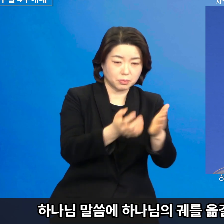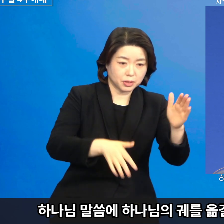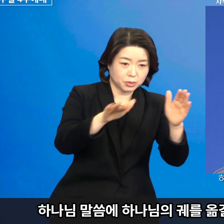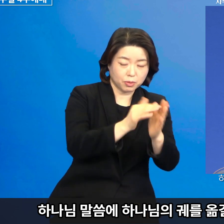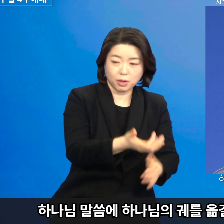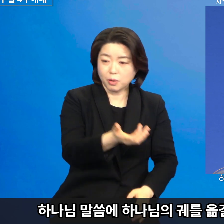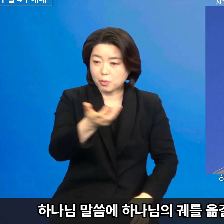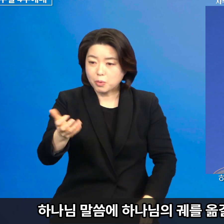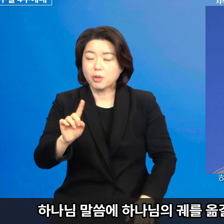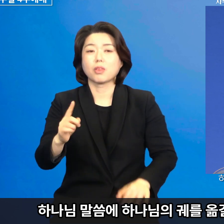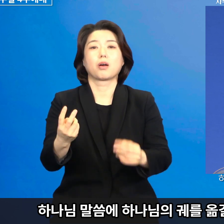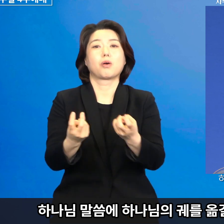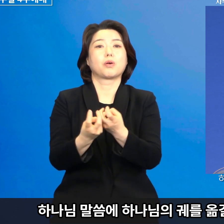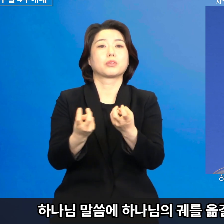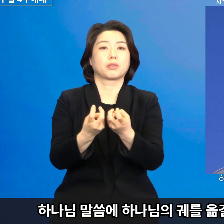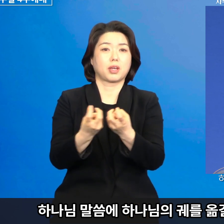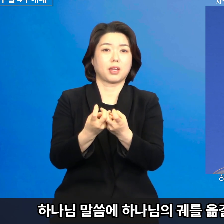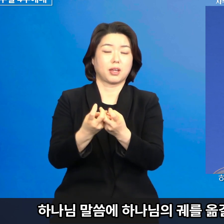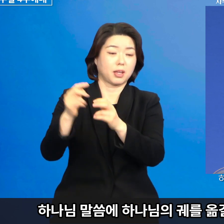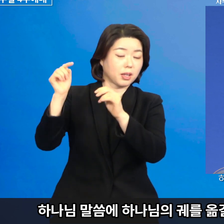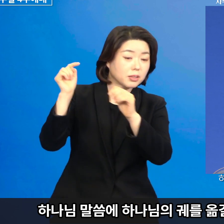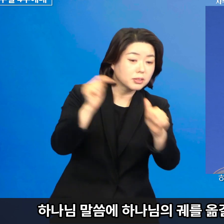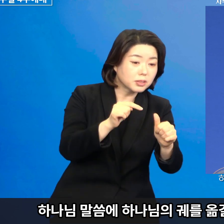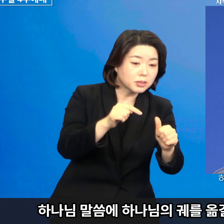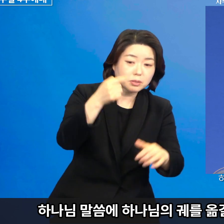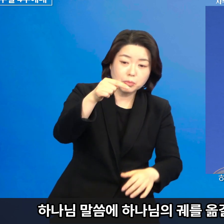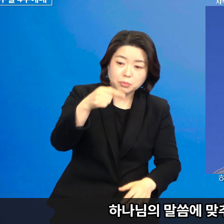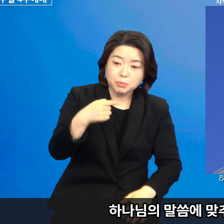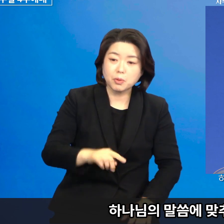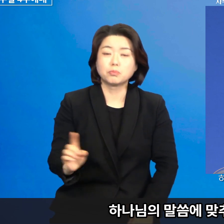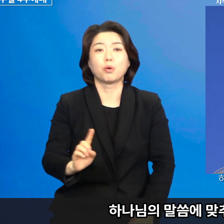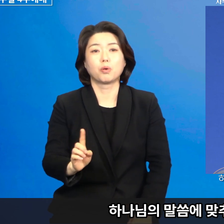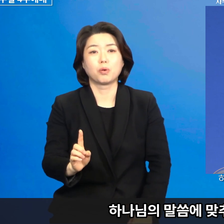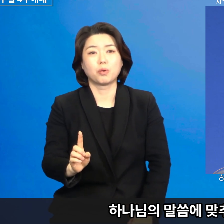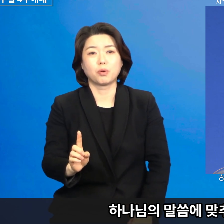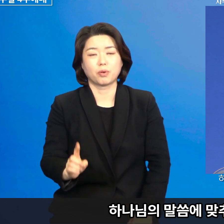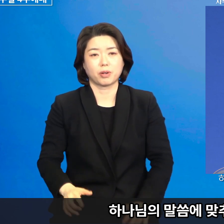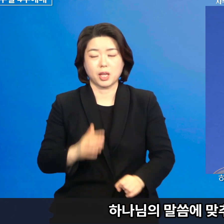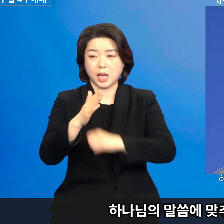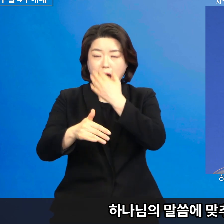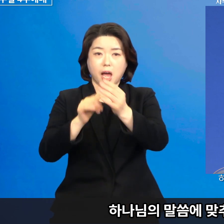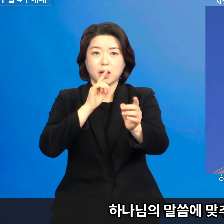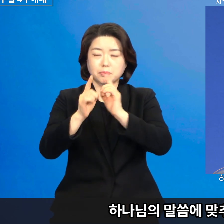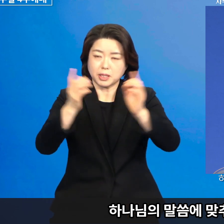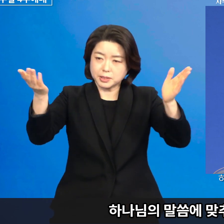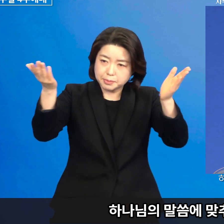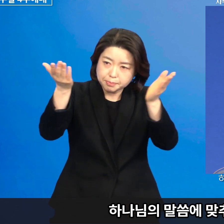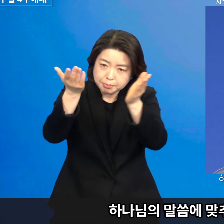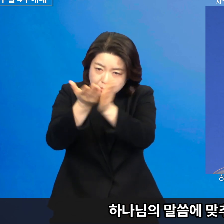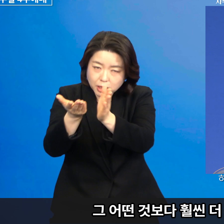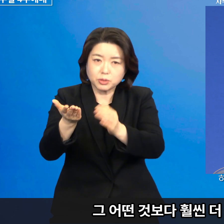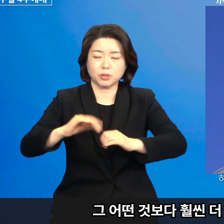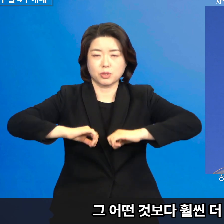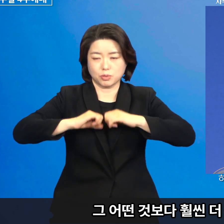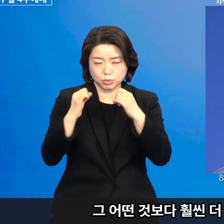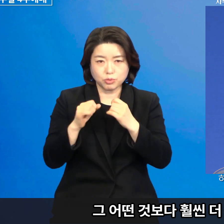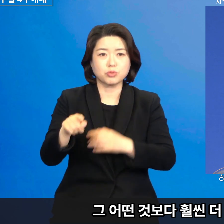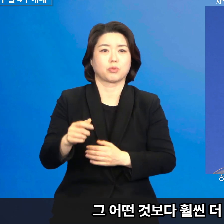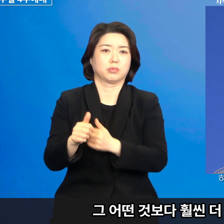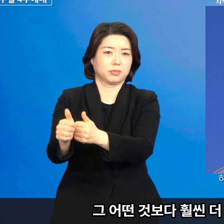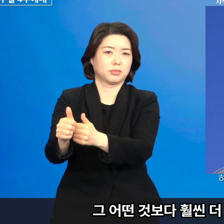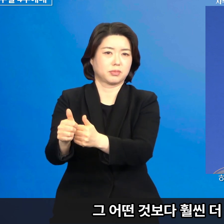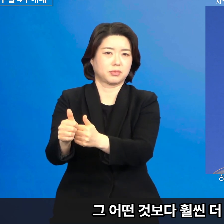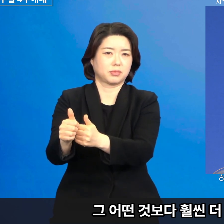때에는 어떻게 하라고 하셨지, 하나님의 말씀에 맞추어 순종하는 것이 그 어떤